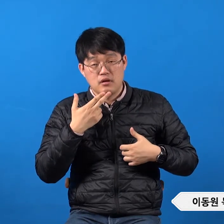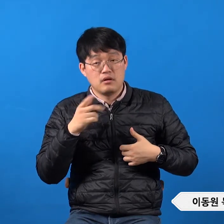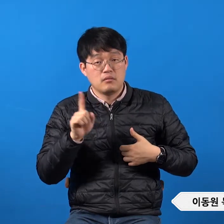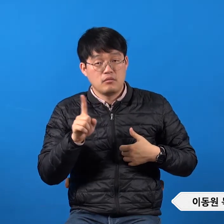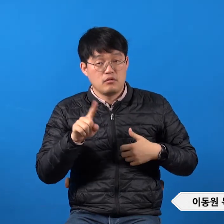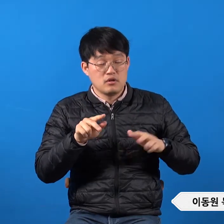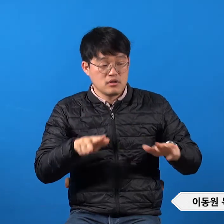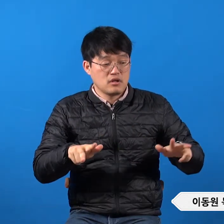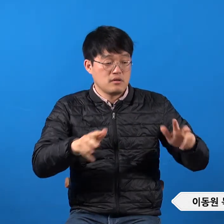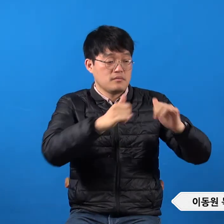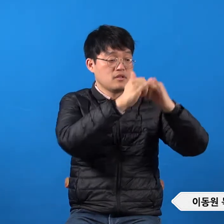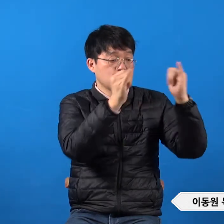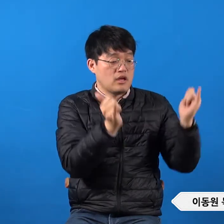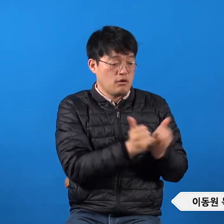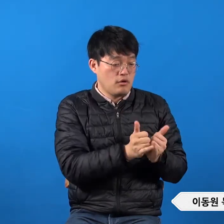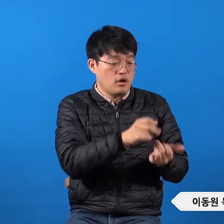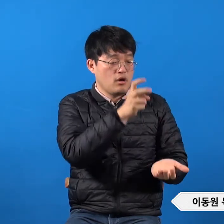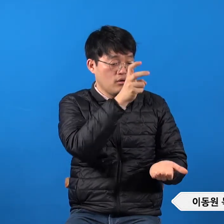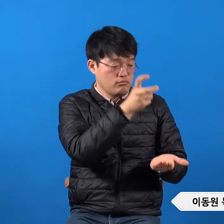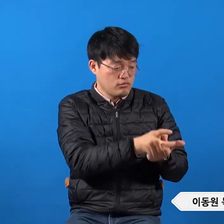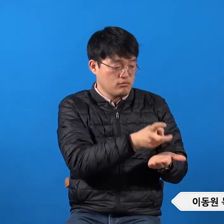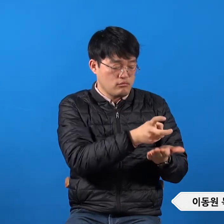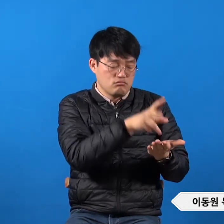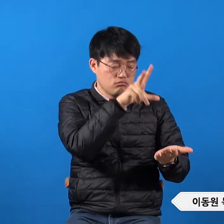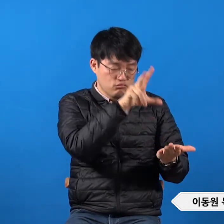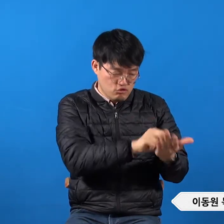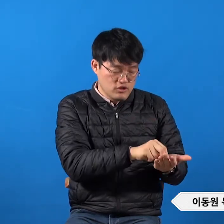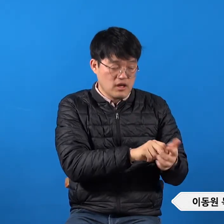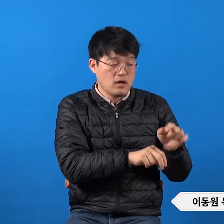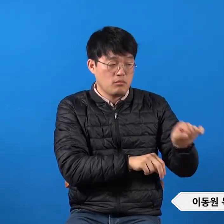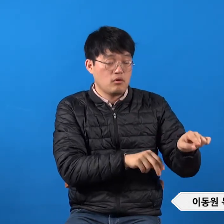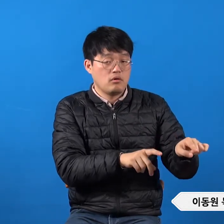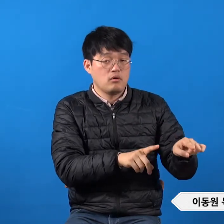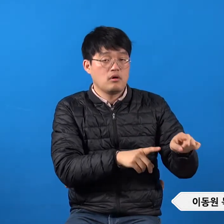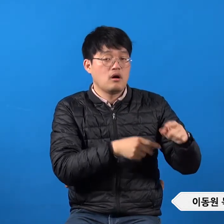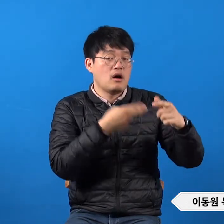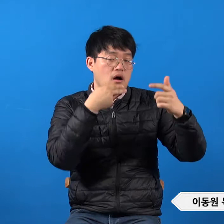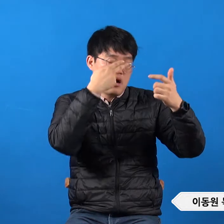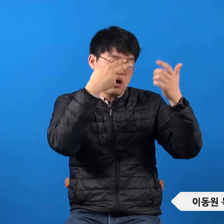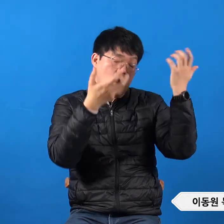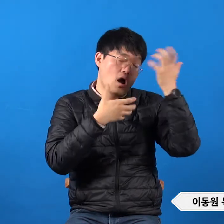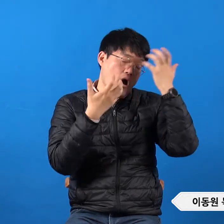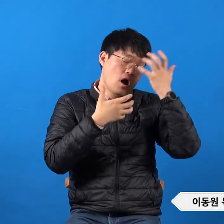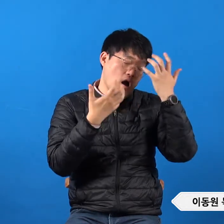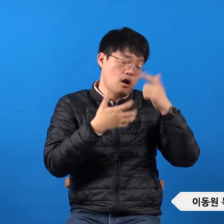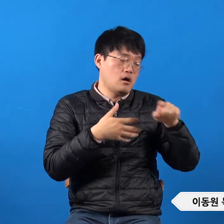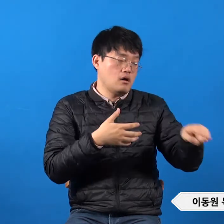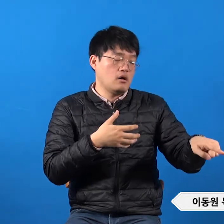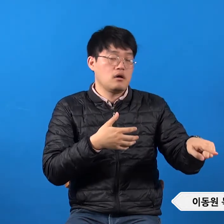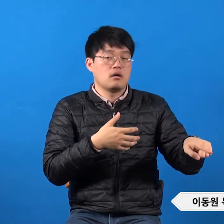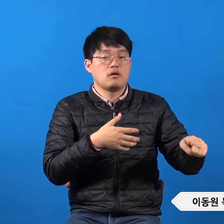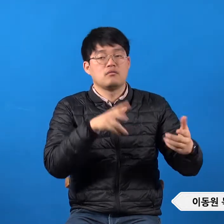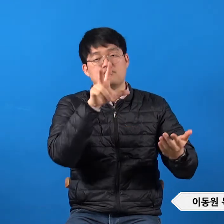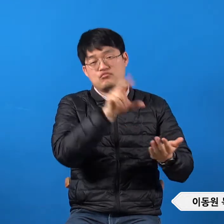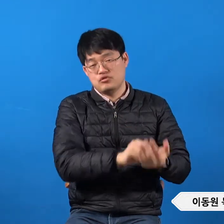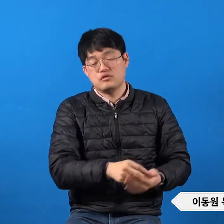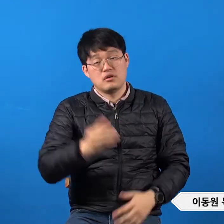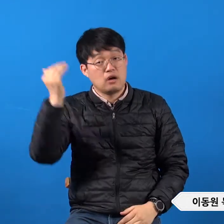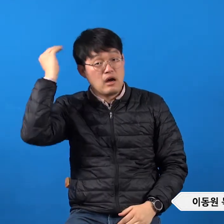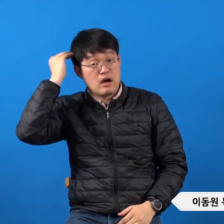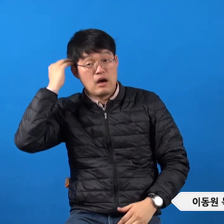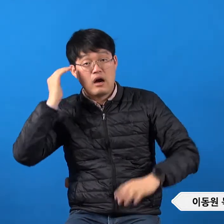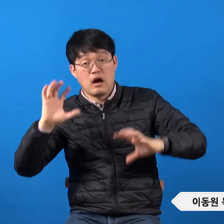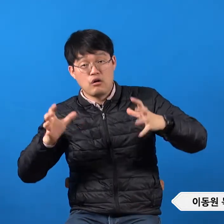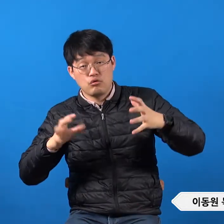소위 소셜 크라임 중에 하나가 알코올에 빠져드는 거. 이거 경고해야 된다는 것입니다. 네, 한국도